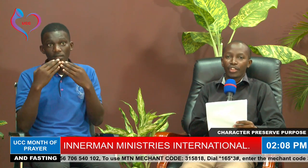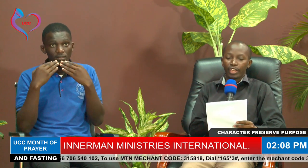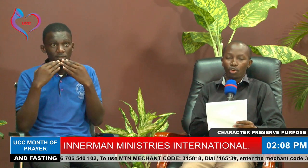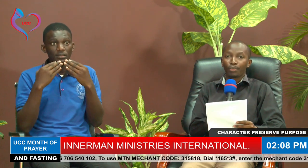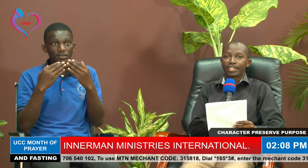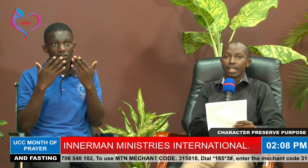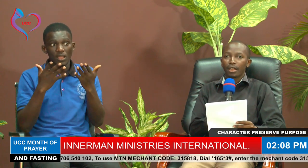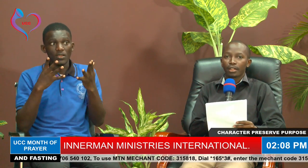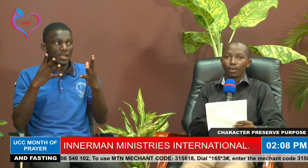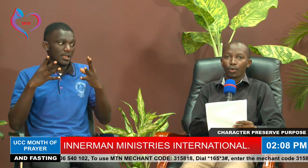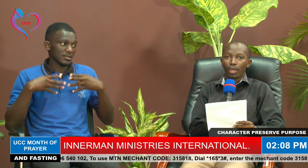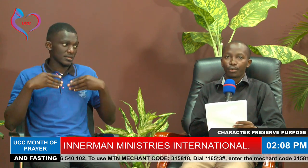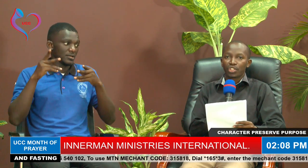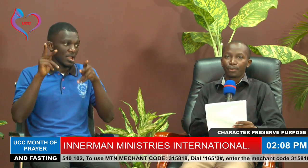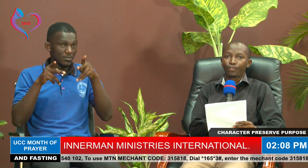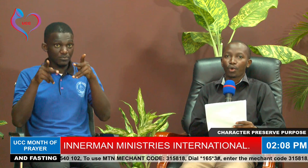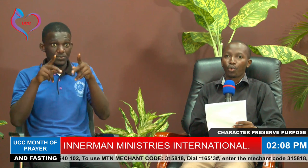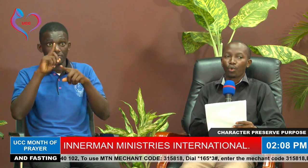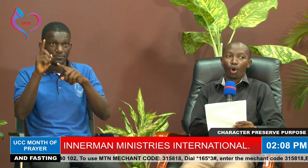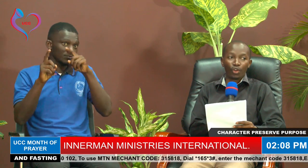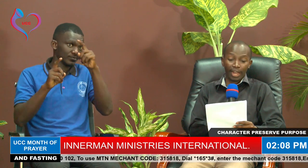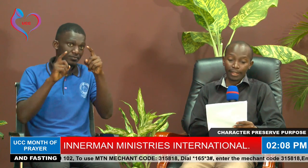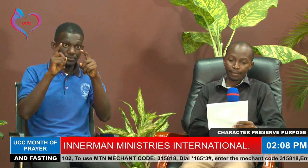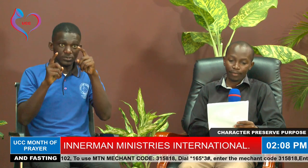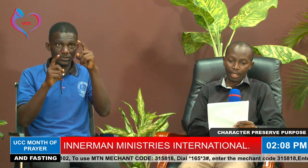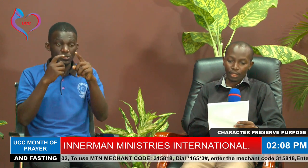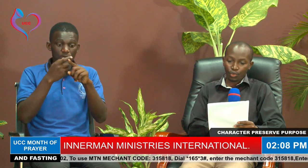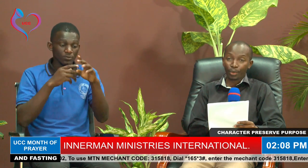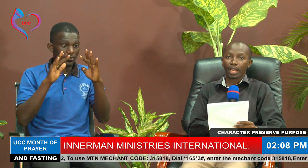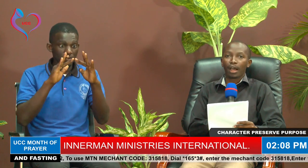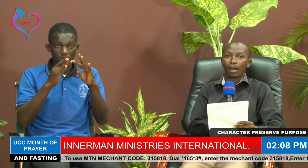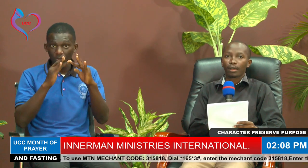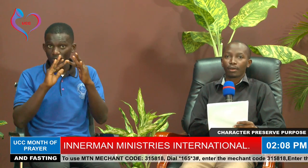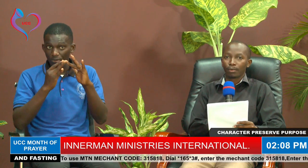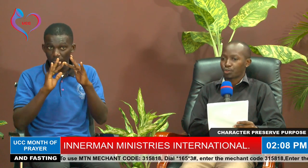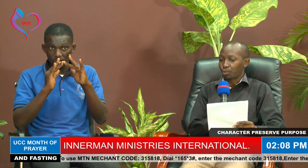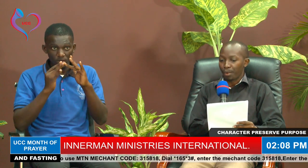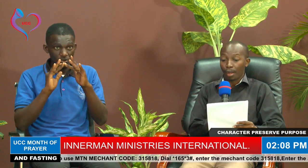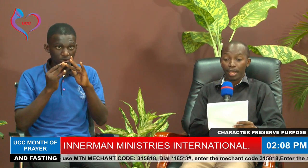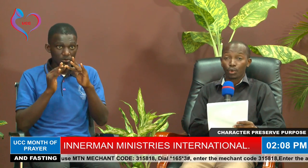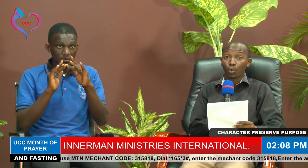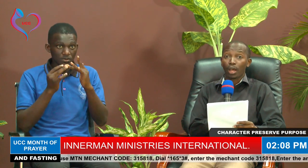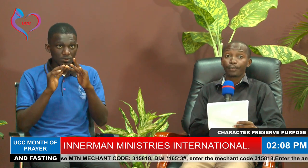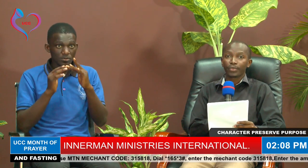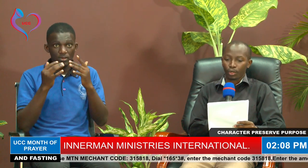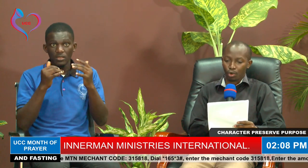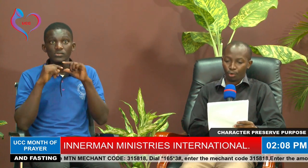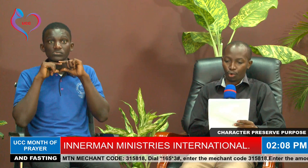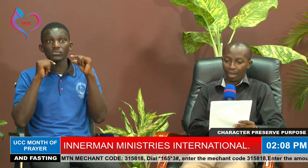katuganye omukisa ogwebuze biva ku online tubenga msumba byanukula ngo moyo